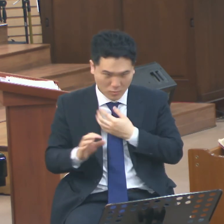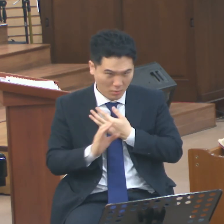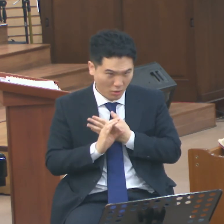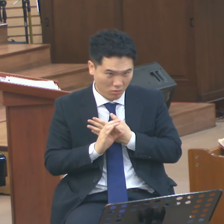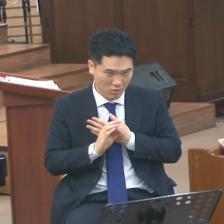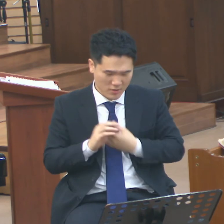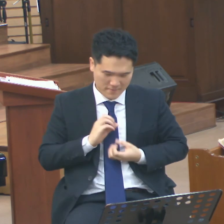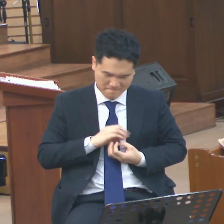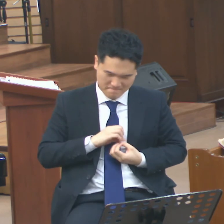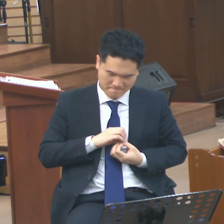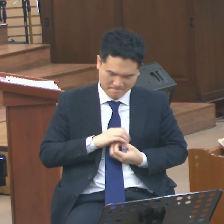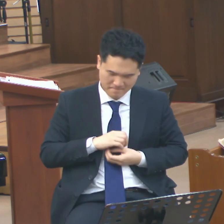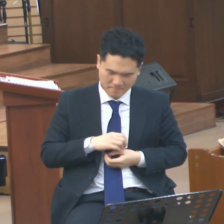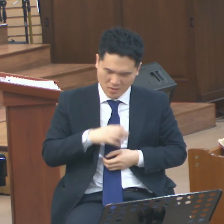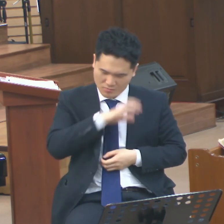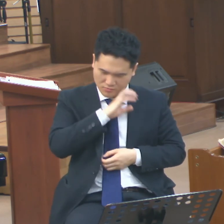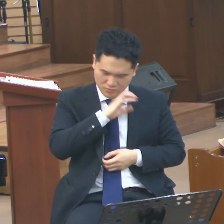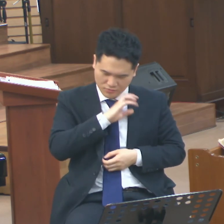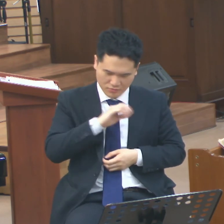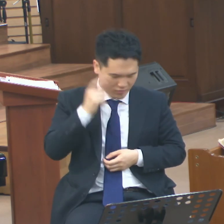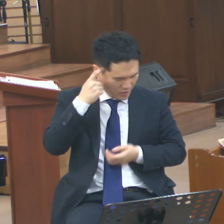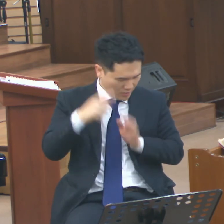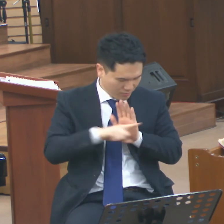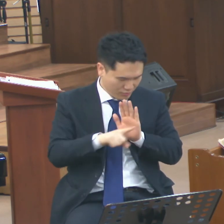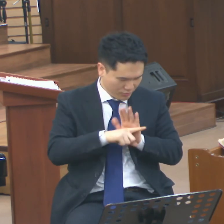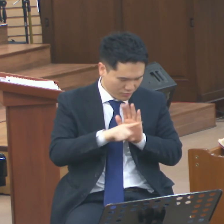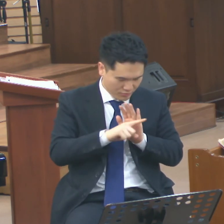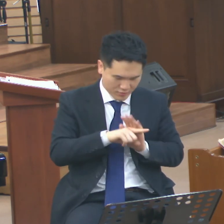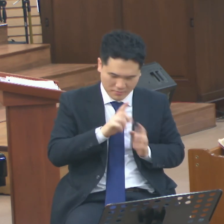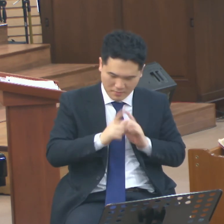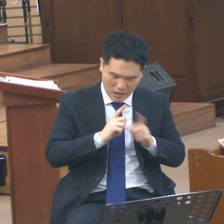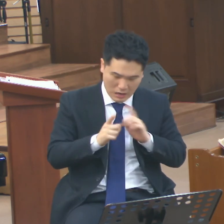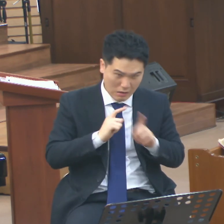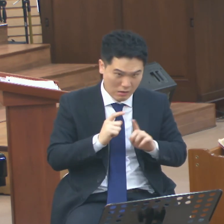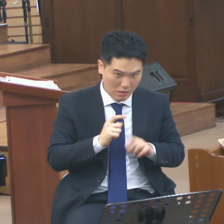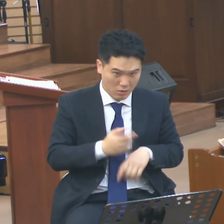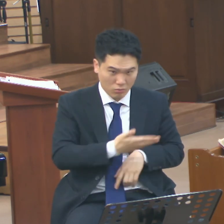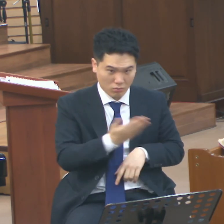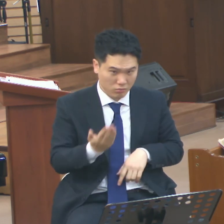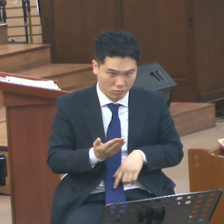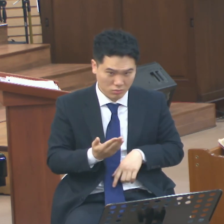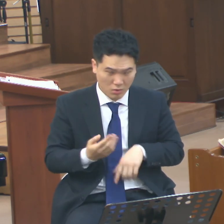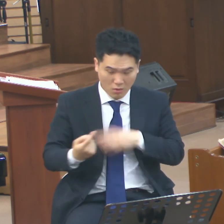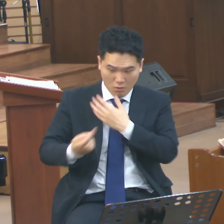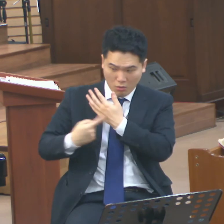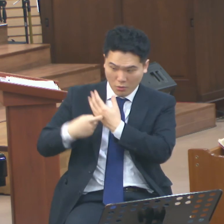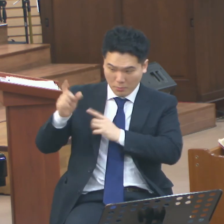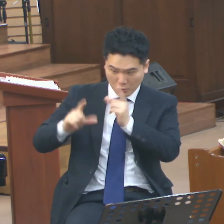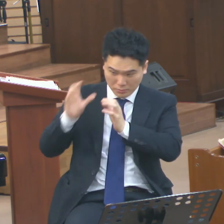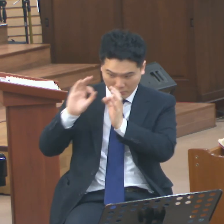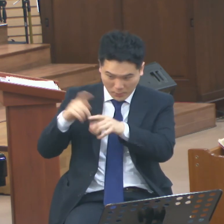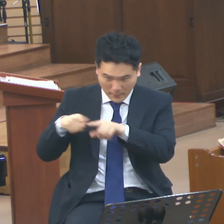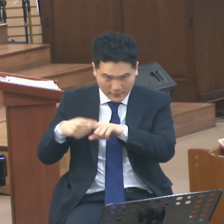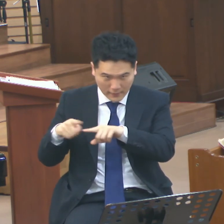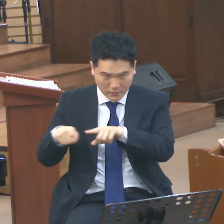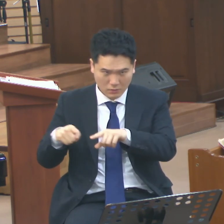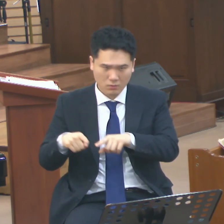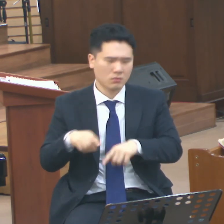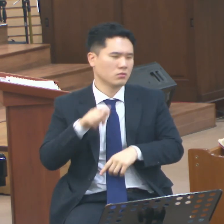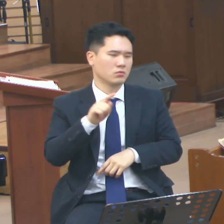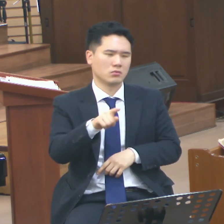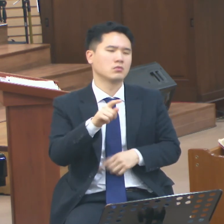얘기하고 비난하는 말하고 부정적인데 맨날 붙들려 있는데 그 이유가 외모에서 나오니까, 외모를 중시하니까,